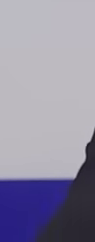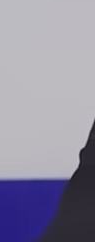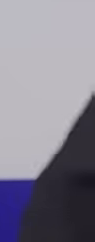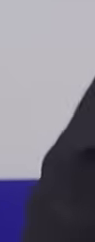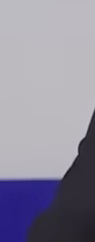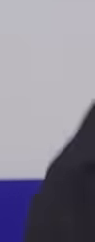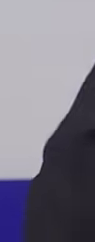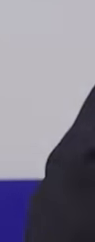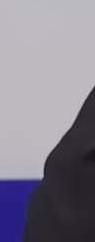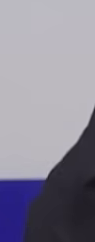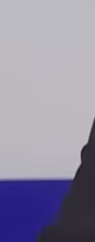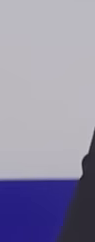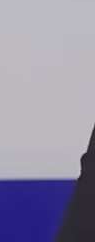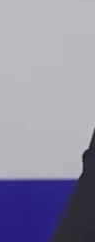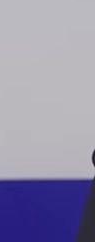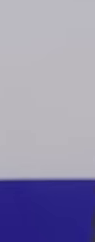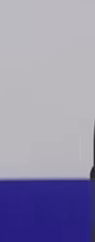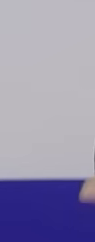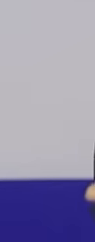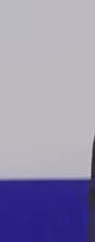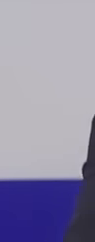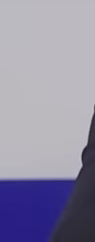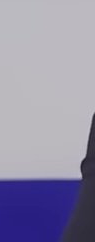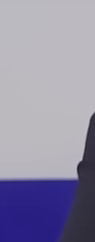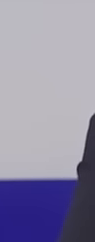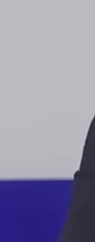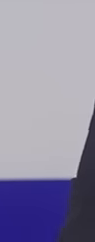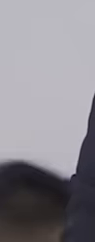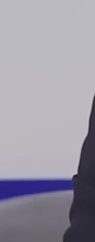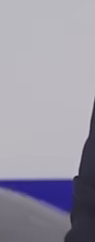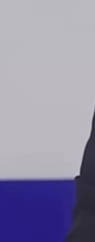현실을 반드시 극복해야 합니다.